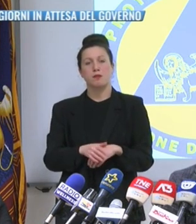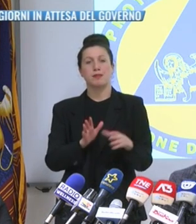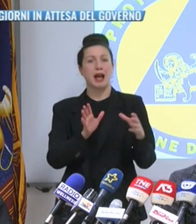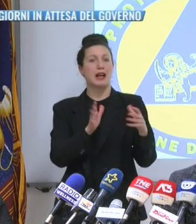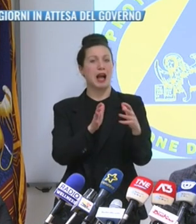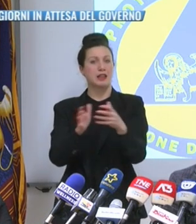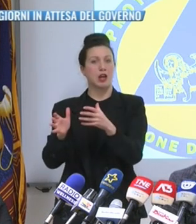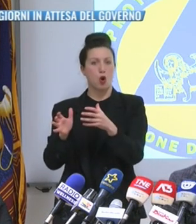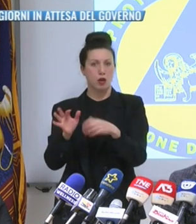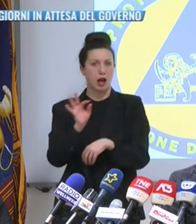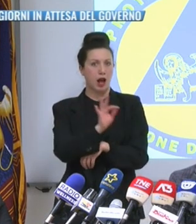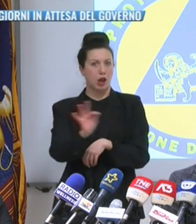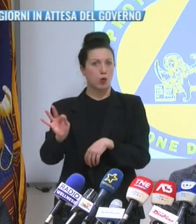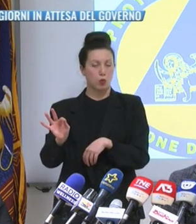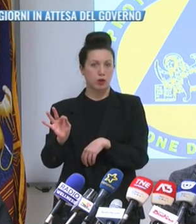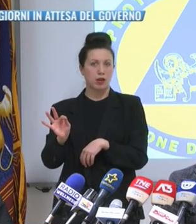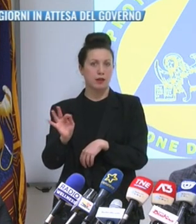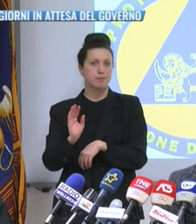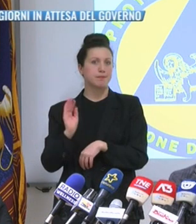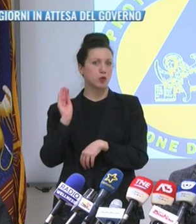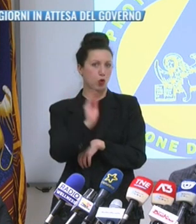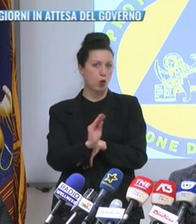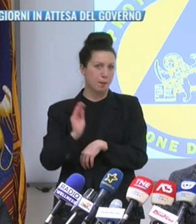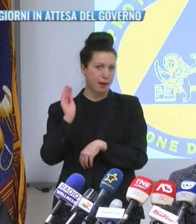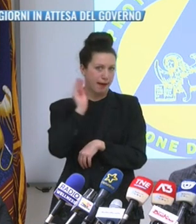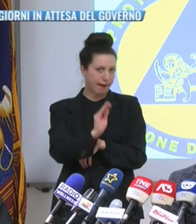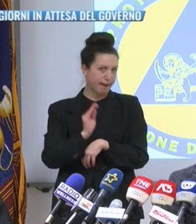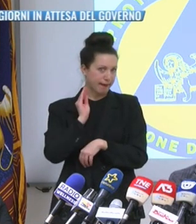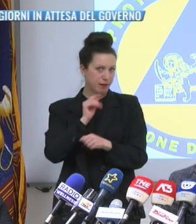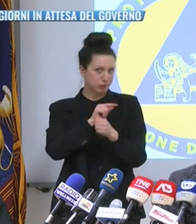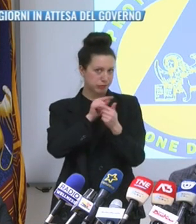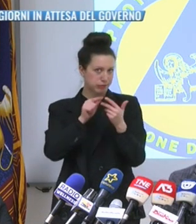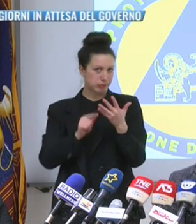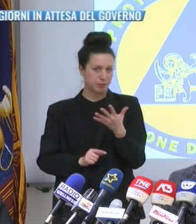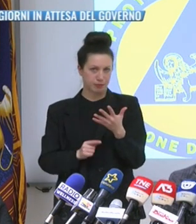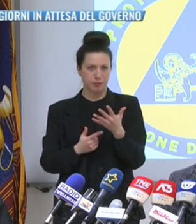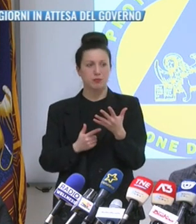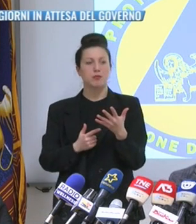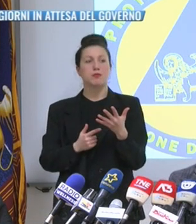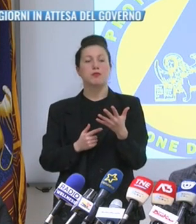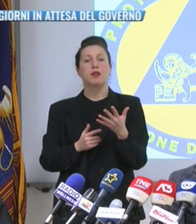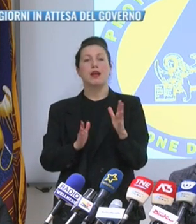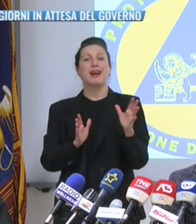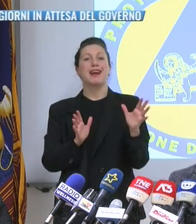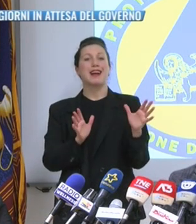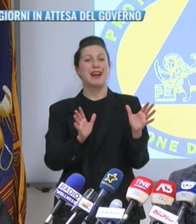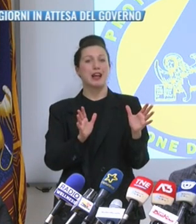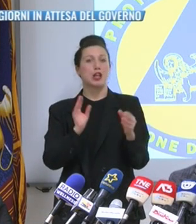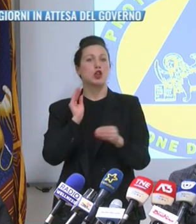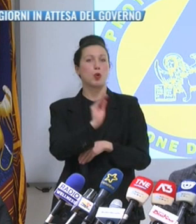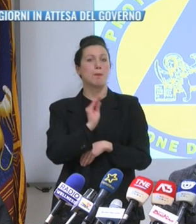io gliele riassumo brevemente. Ad esempio, categorie che sollecitano la vaccinazione sono